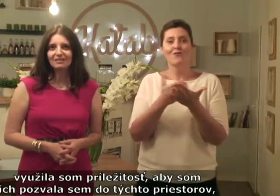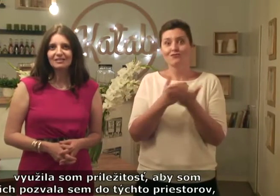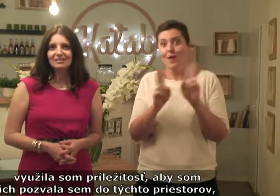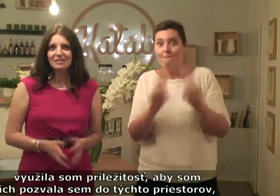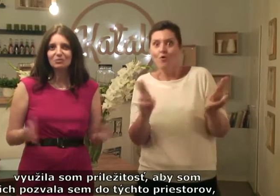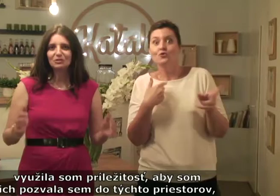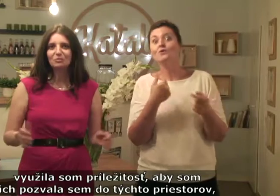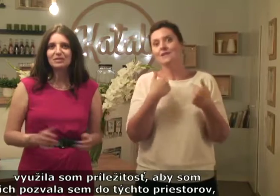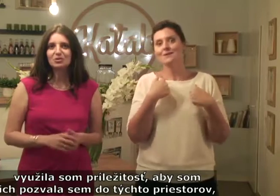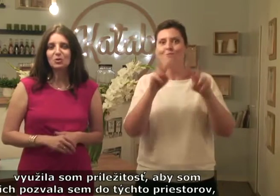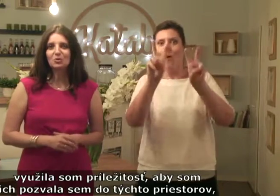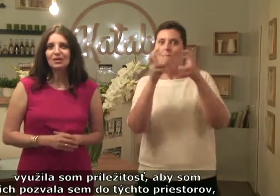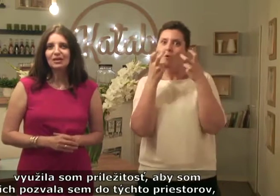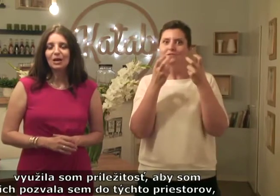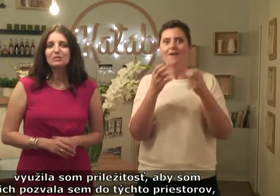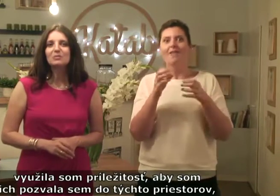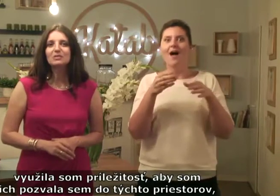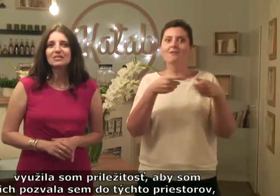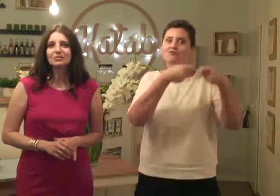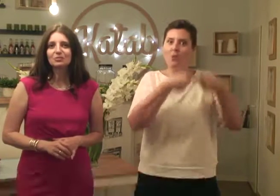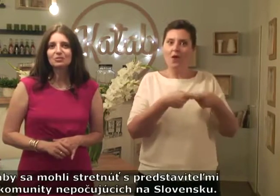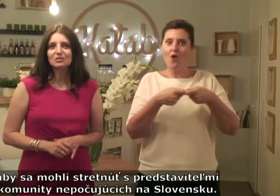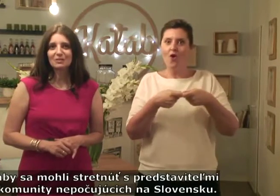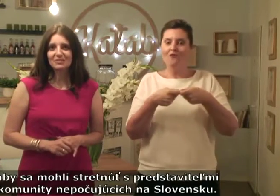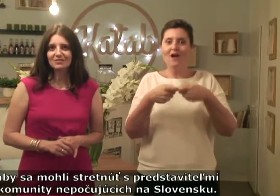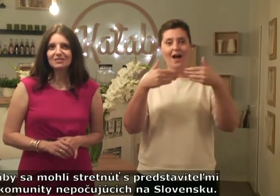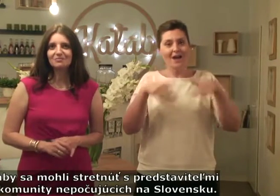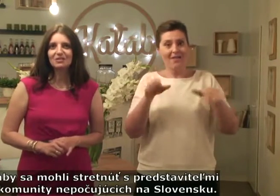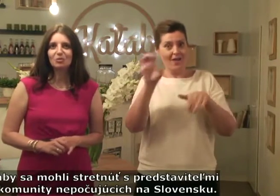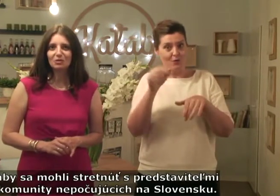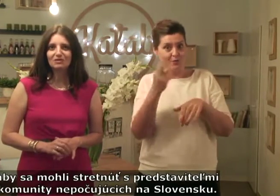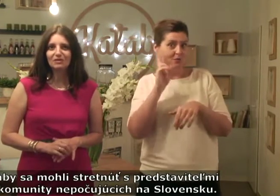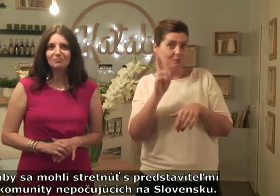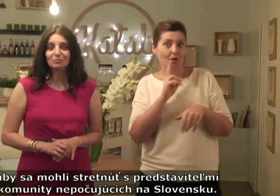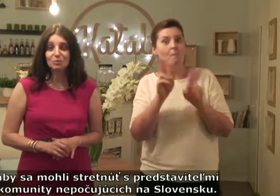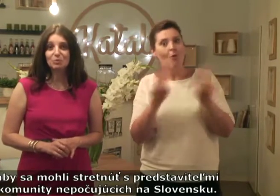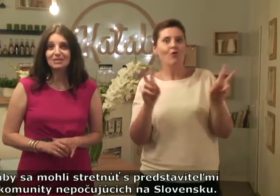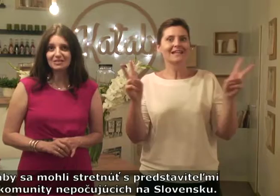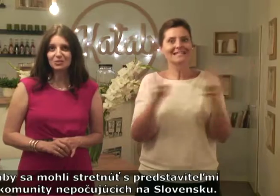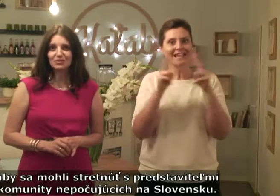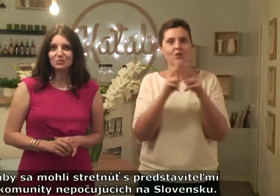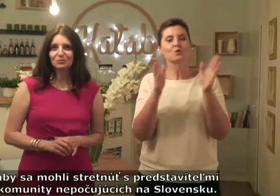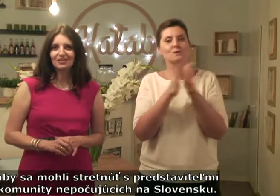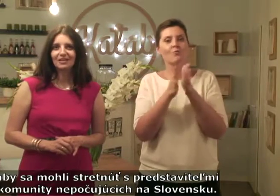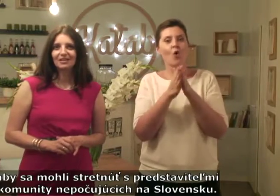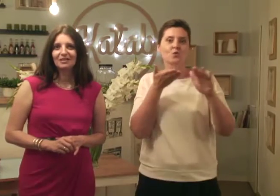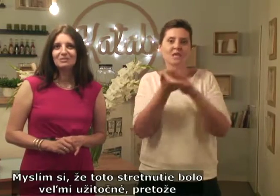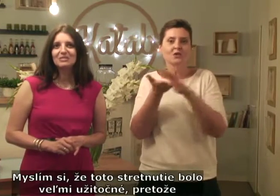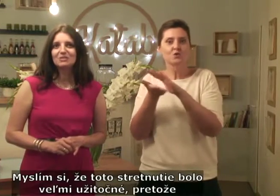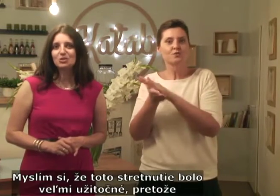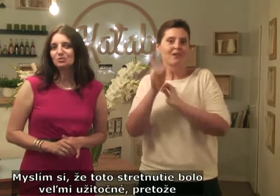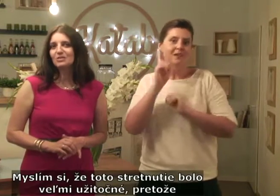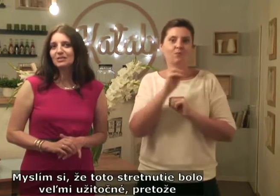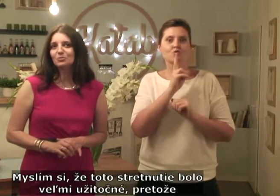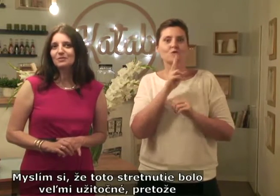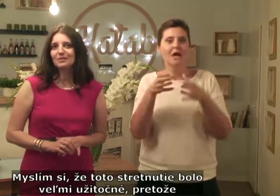pozvala sem do týchto priestorov, aby sa mohli stretnúť s predstaviteľmi komunity nepočujúcich na Slovensku. Myslím